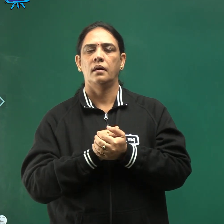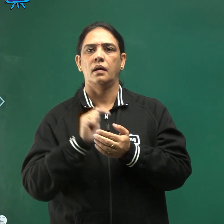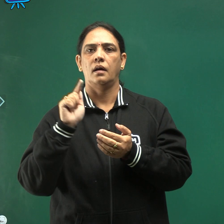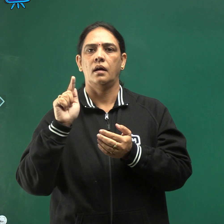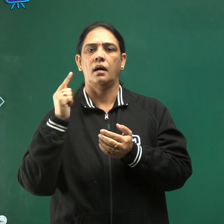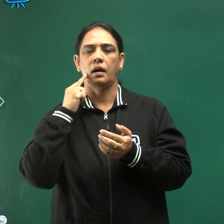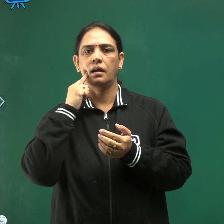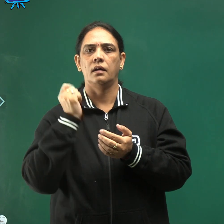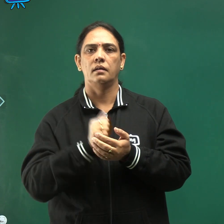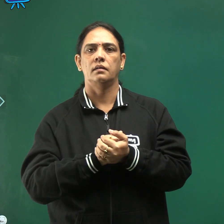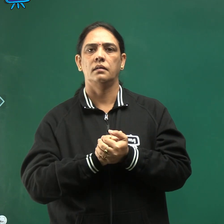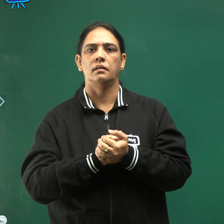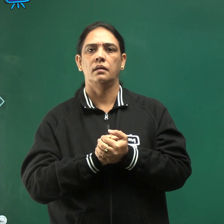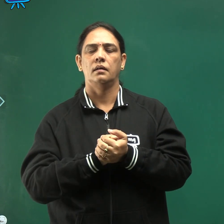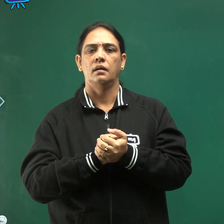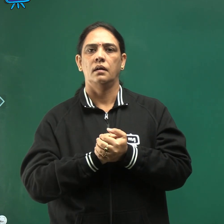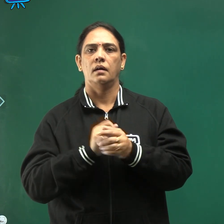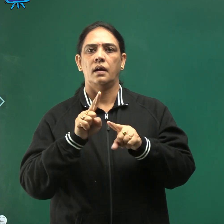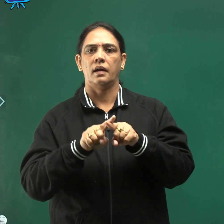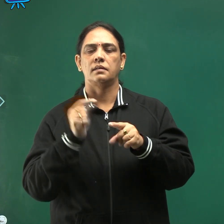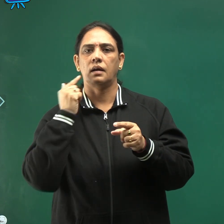i x i,